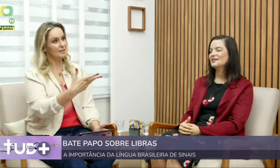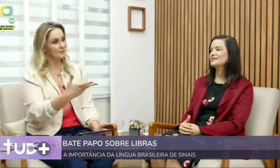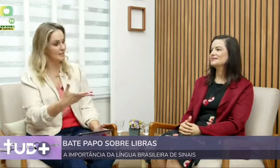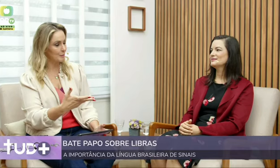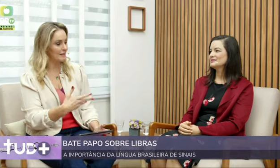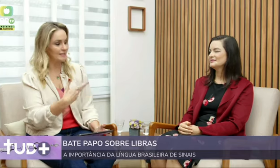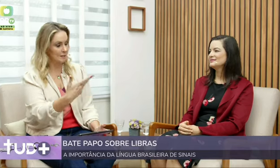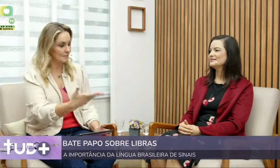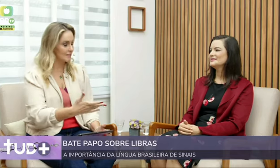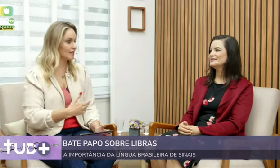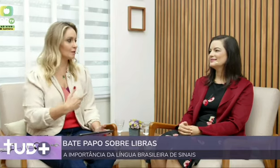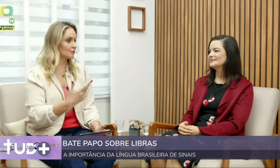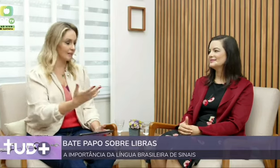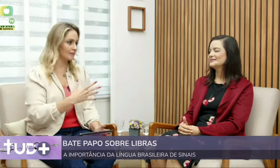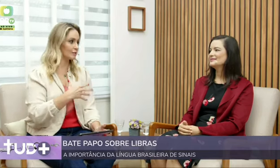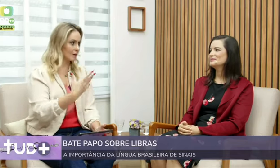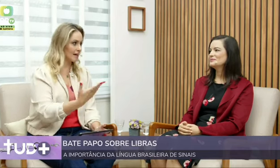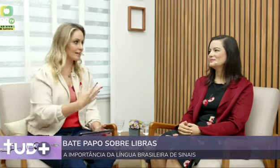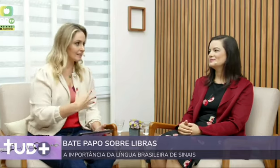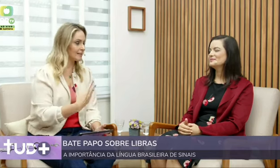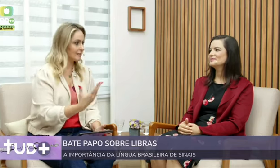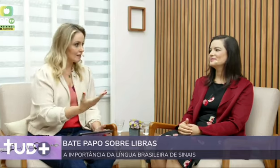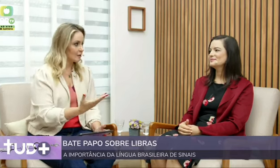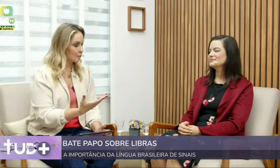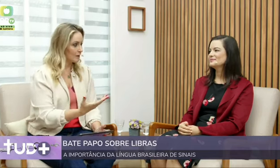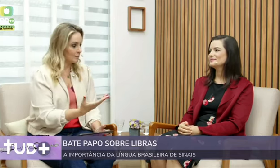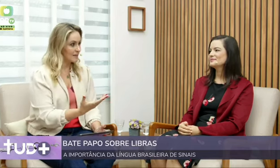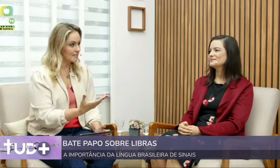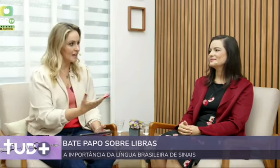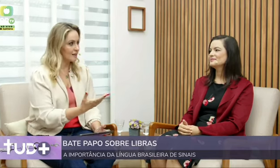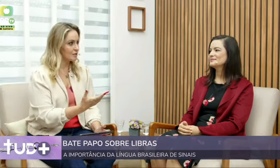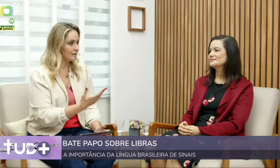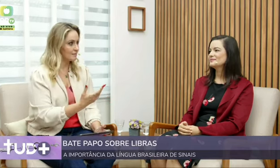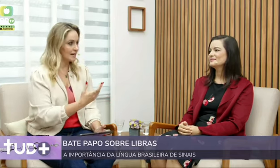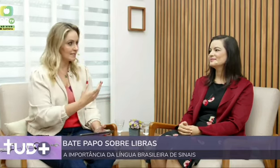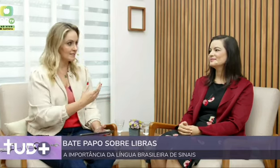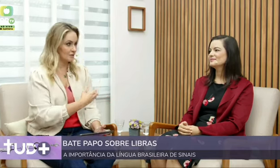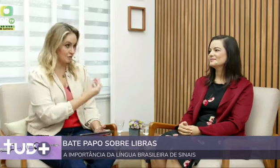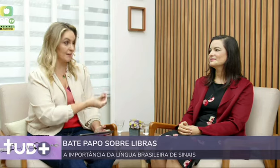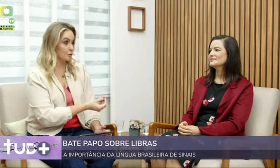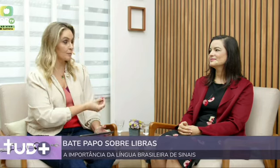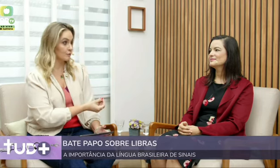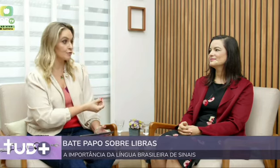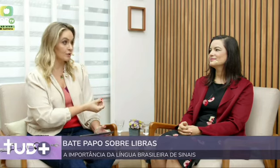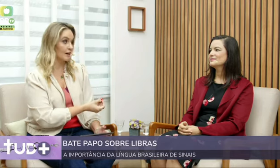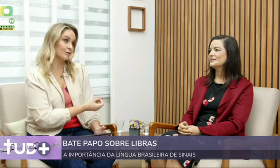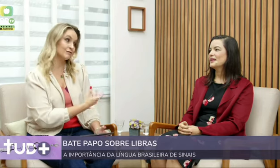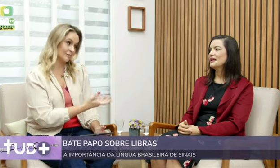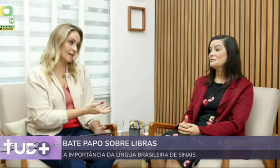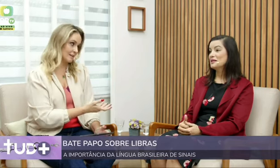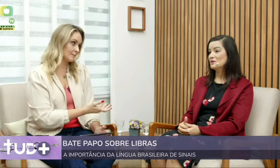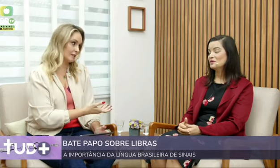repente fazer uma recepção, né, trocar ali uma mensagem, mas assim, se tiver ajuda profissional, é ainda